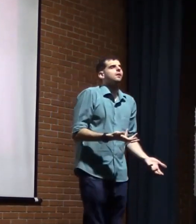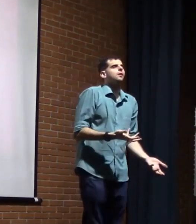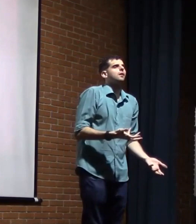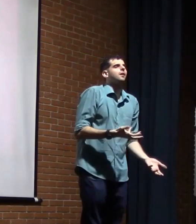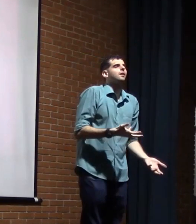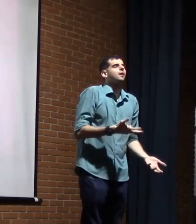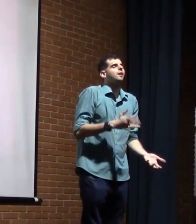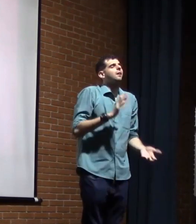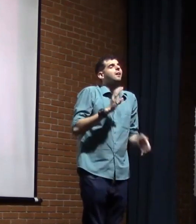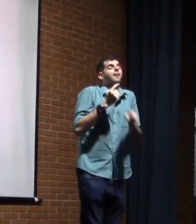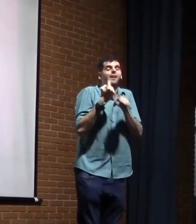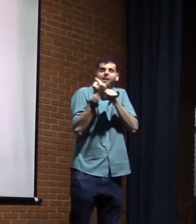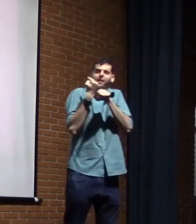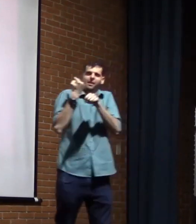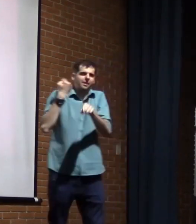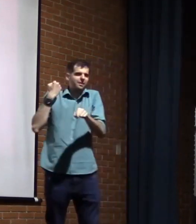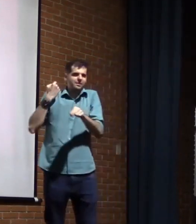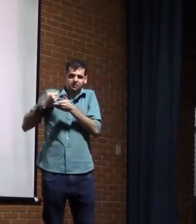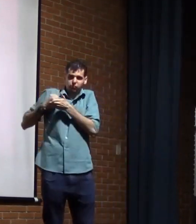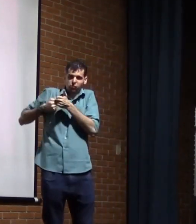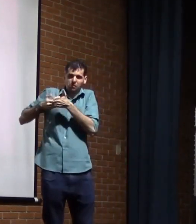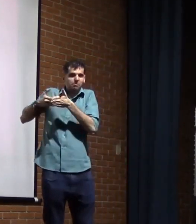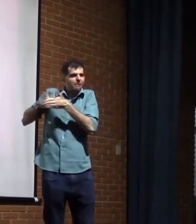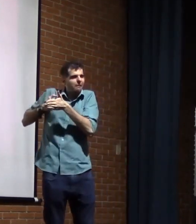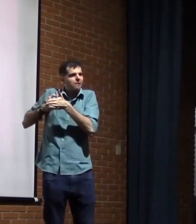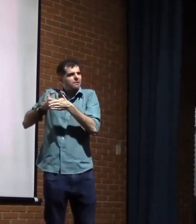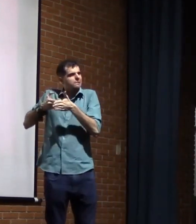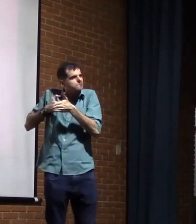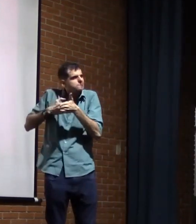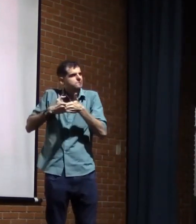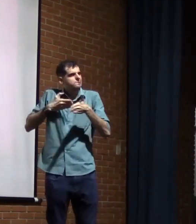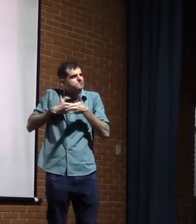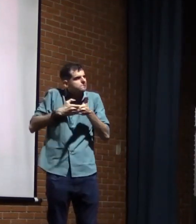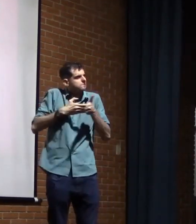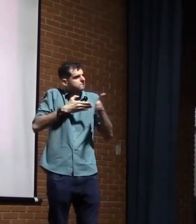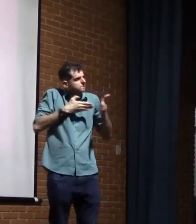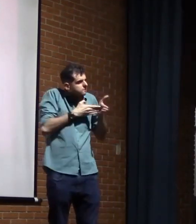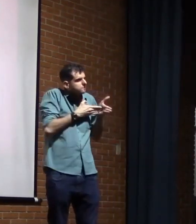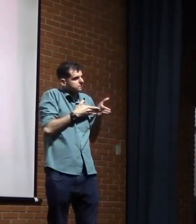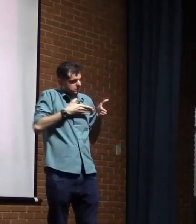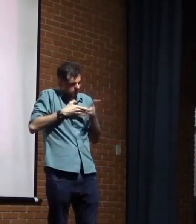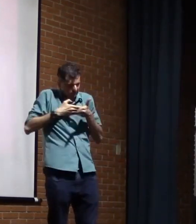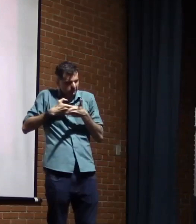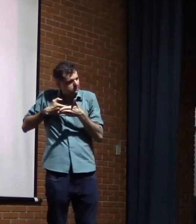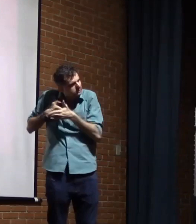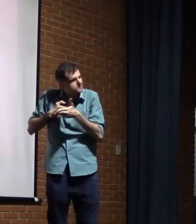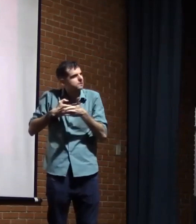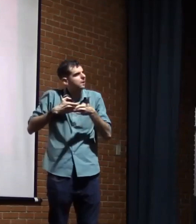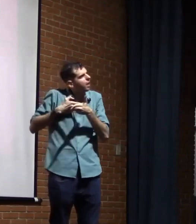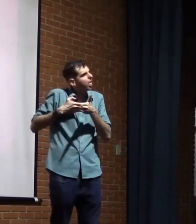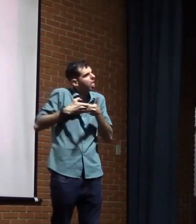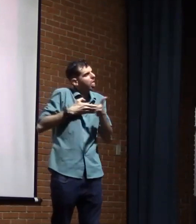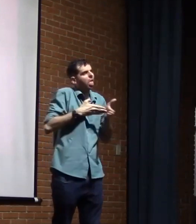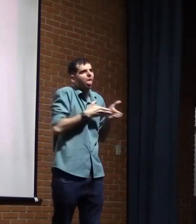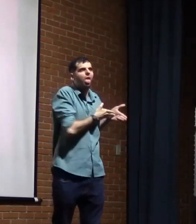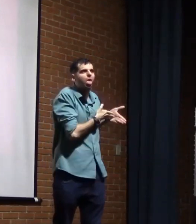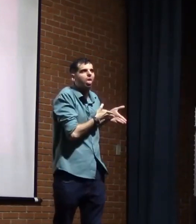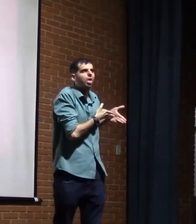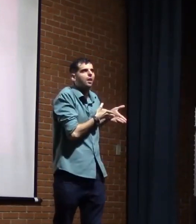sentimento diferenciado, né? Como ele é visto, né? A gente sabe que os surdos eles já passaram por muita luta, muitas